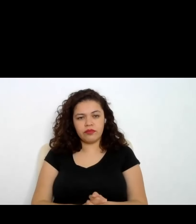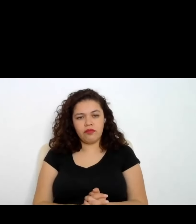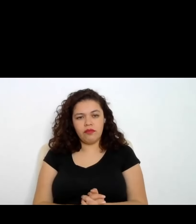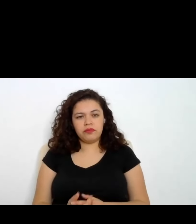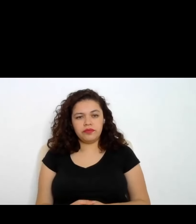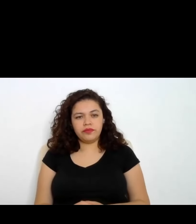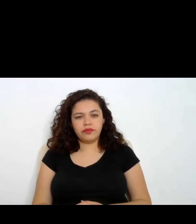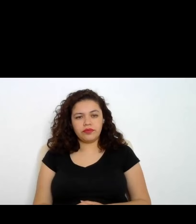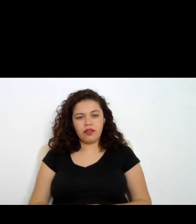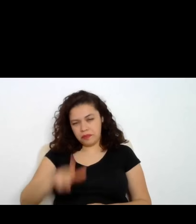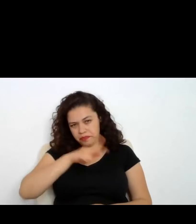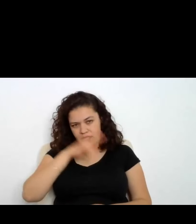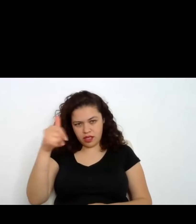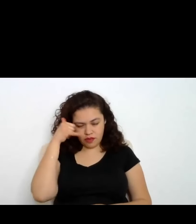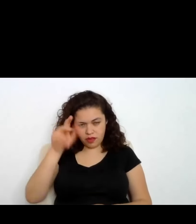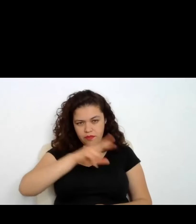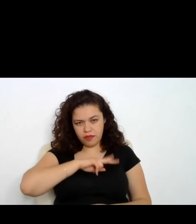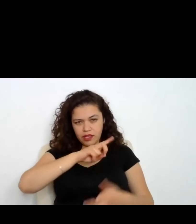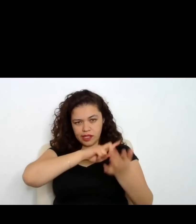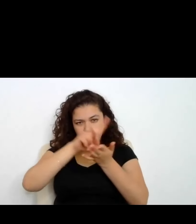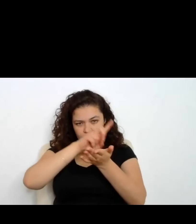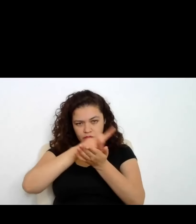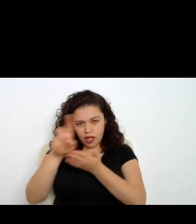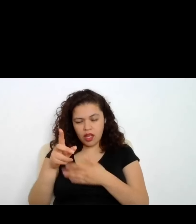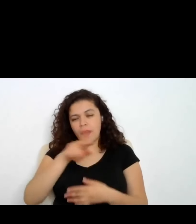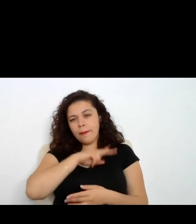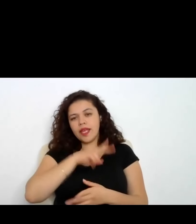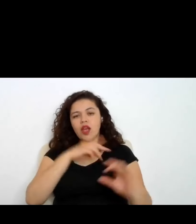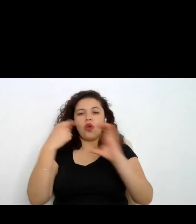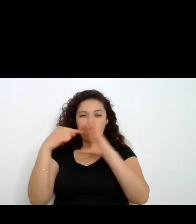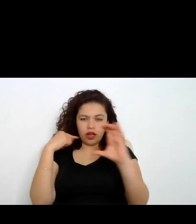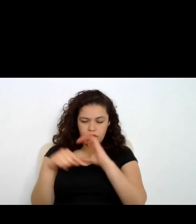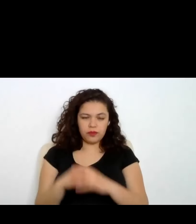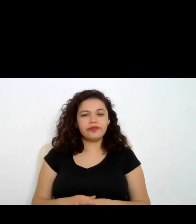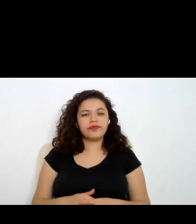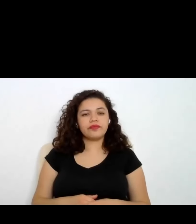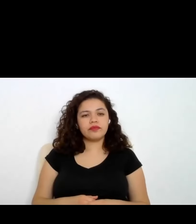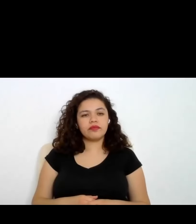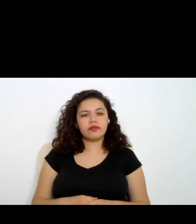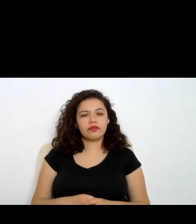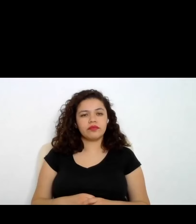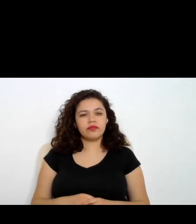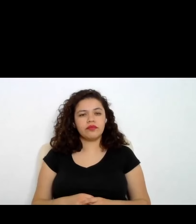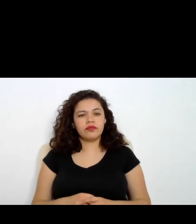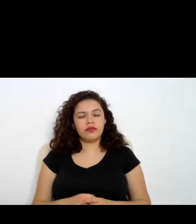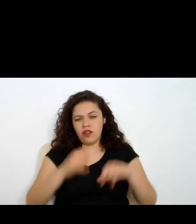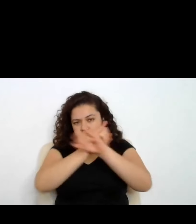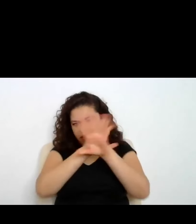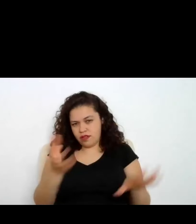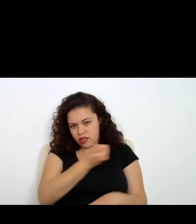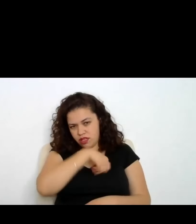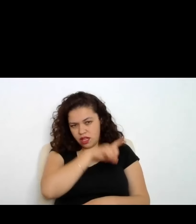ser mi teléfono, mi dirección, mi correo electrónico. Datos de salud, pues